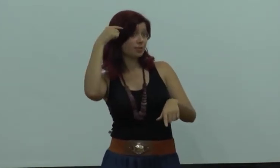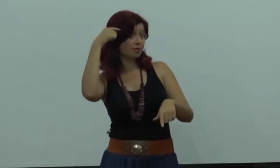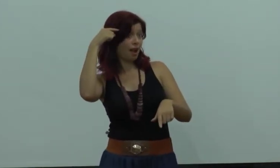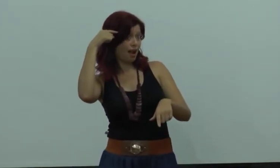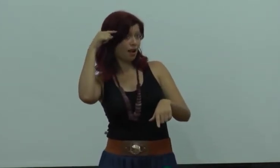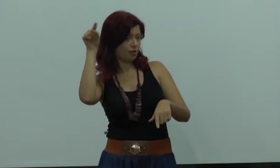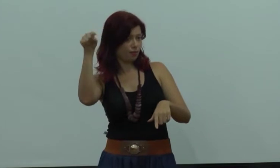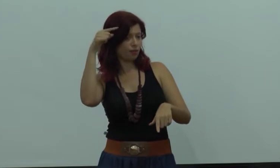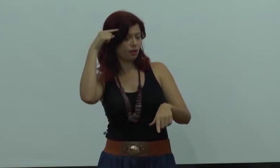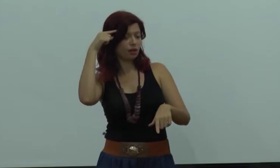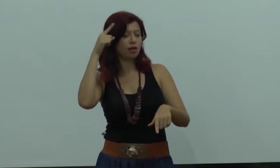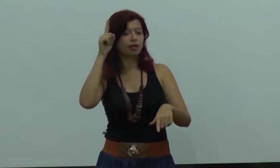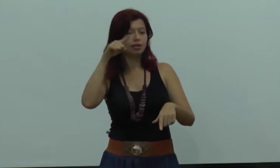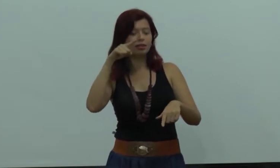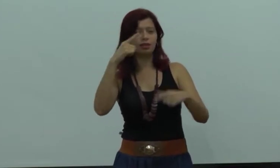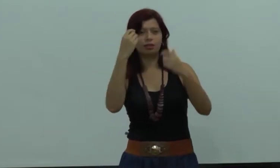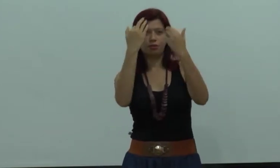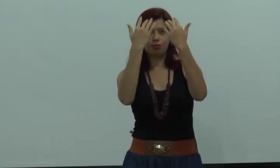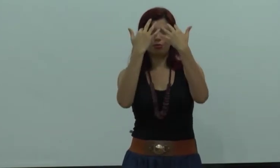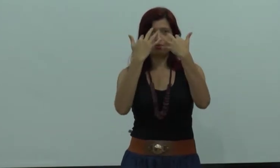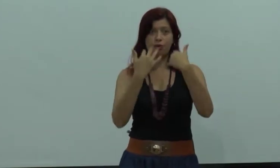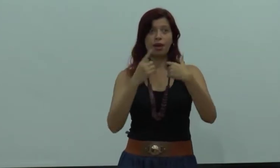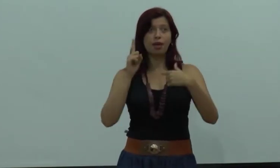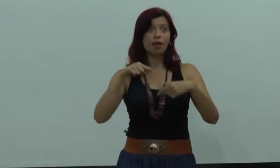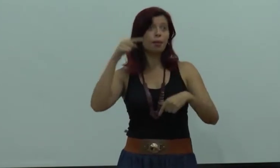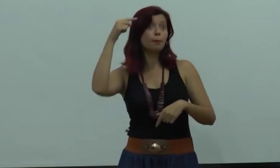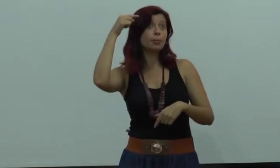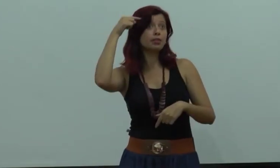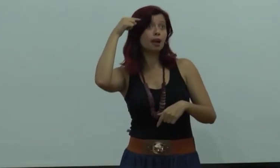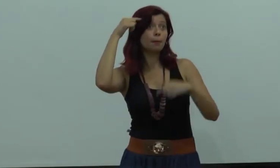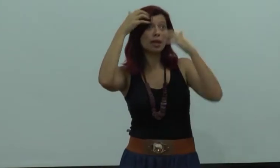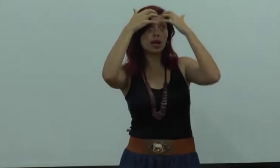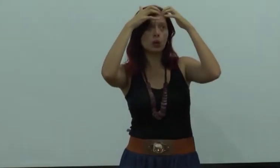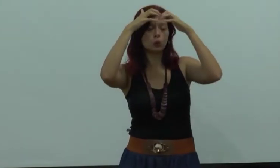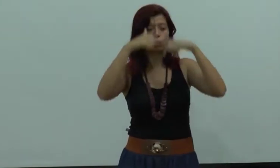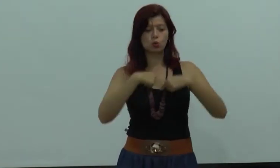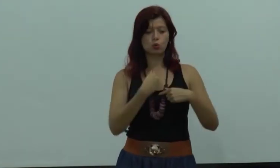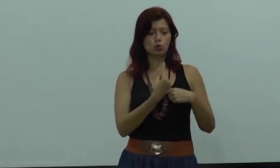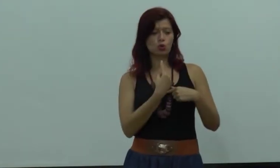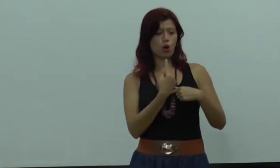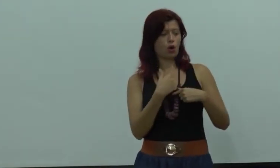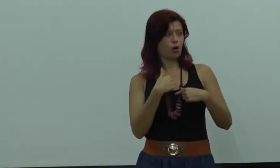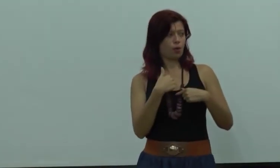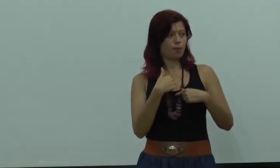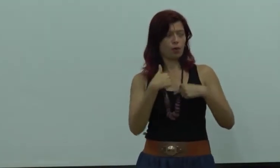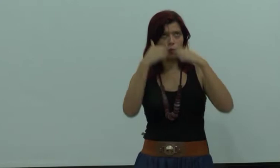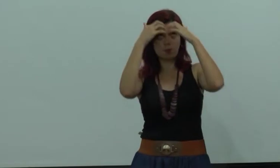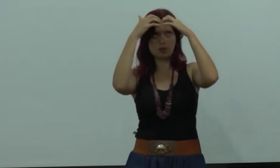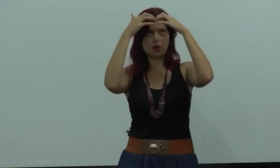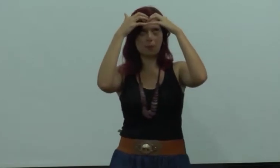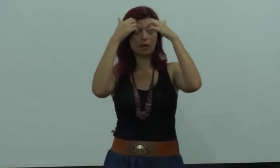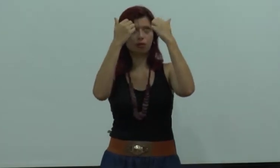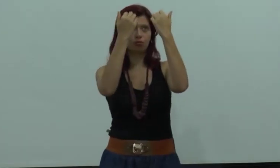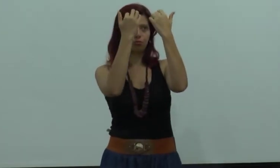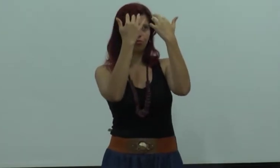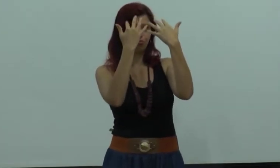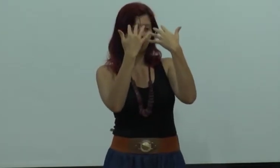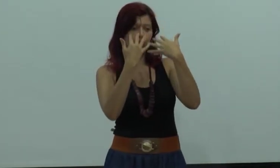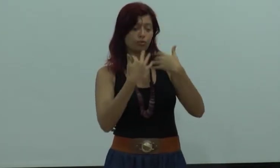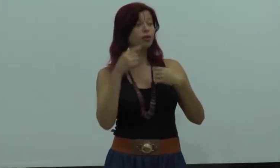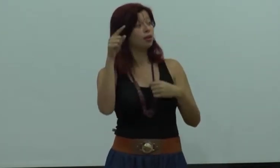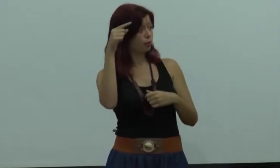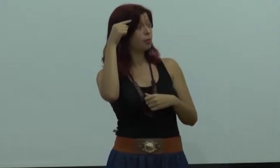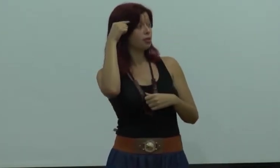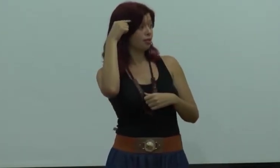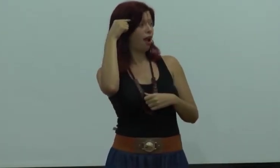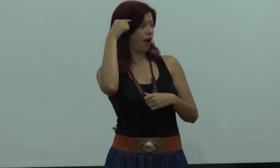Então, olha só, Kardec, ele explica o seguinte, que o passe é, sou eu